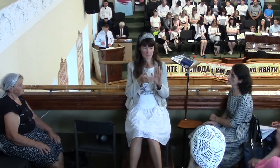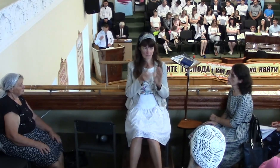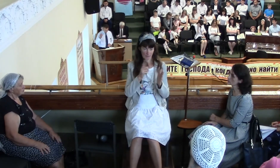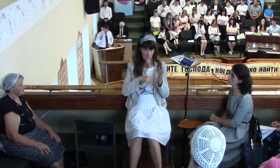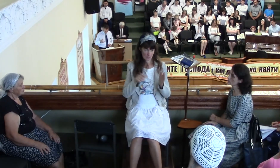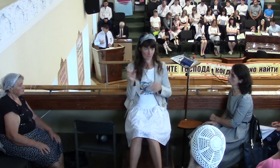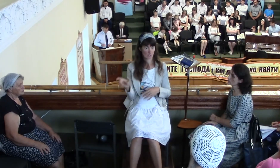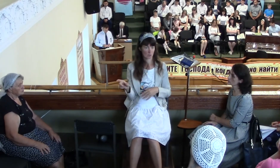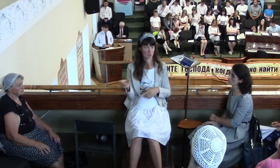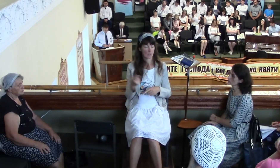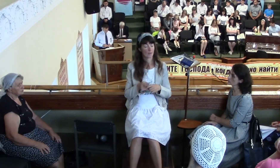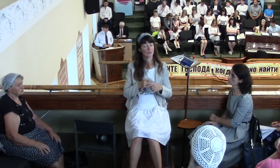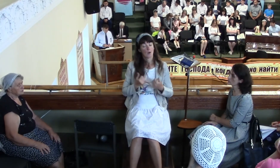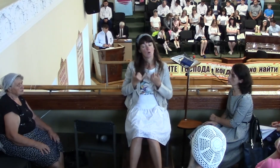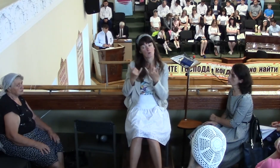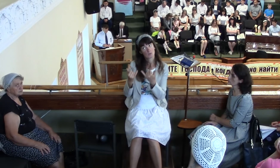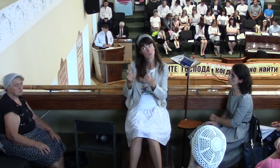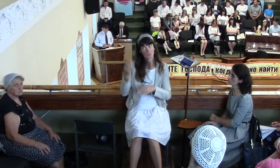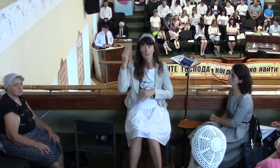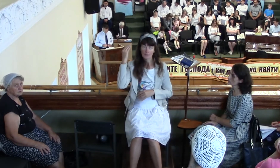христиане? Это угождая Ему,